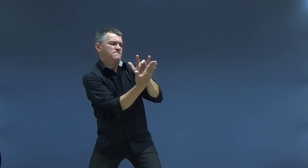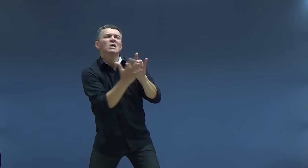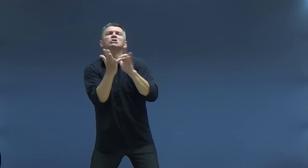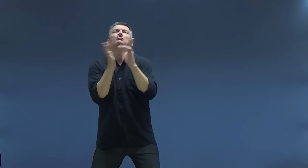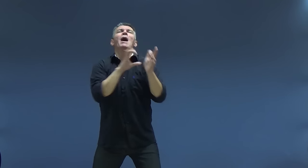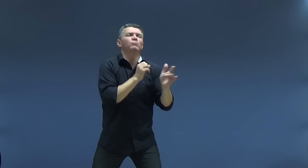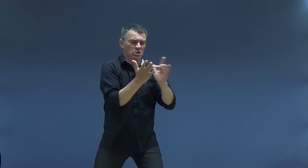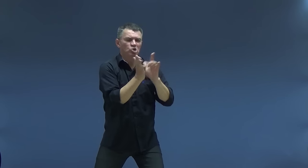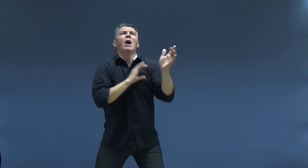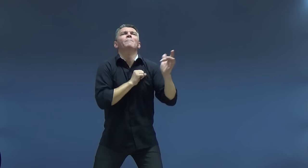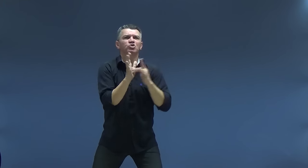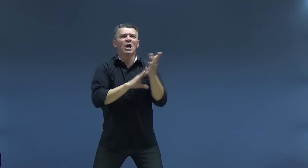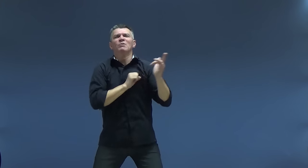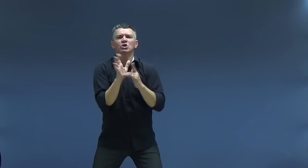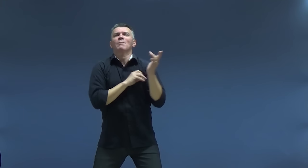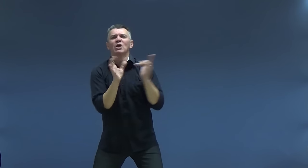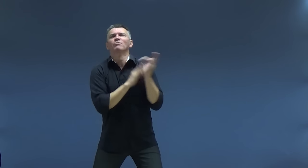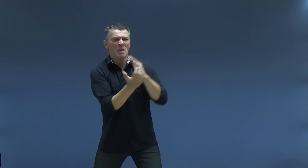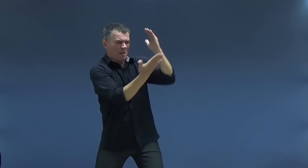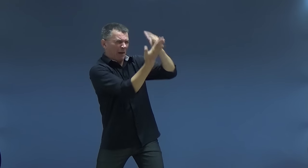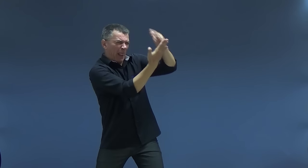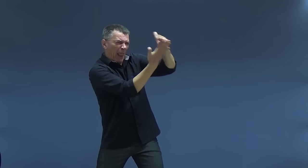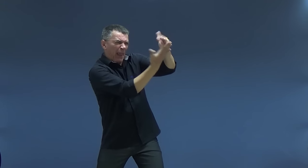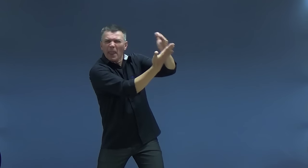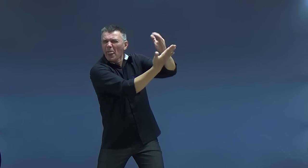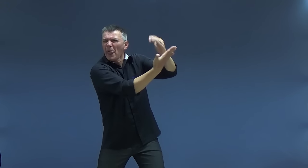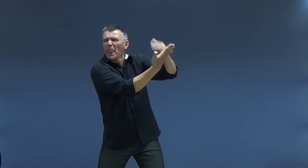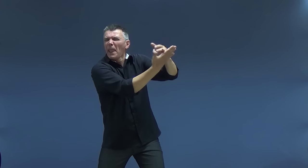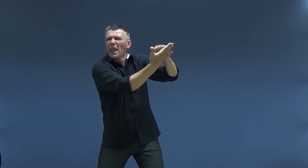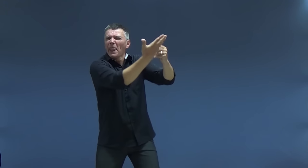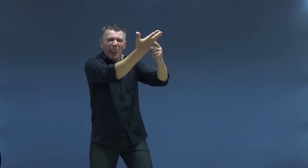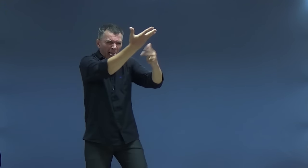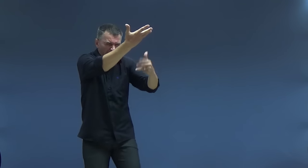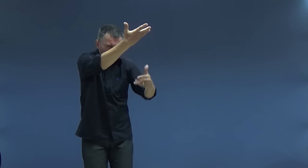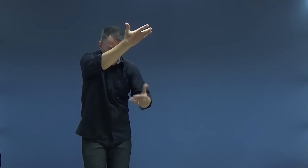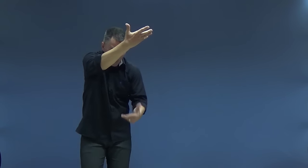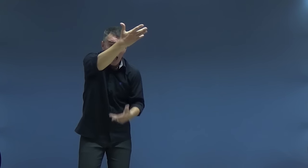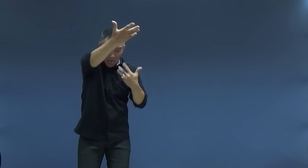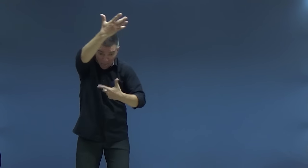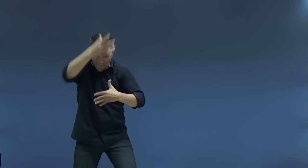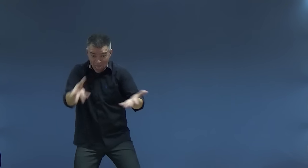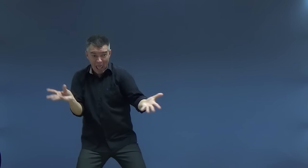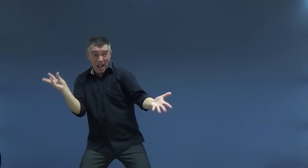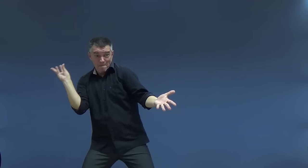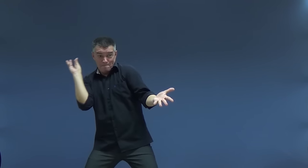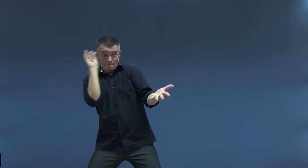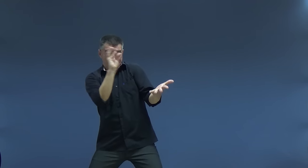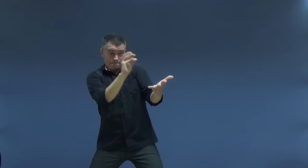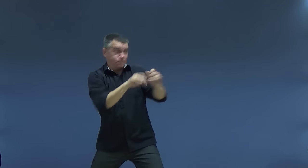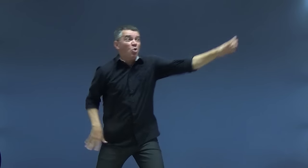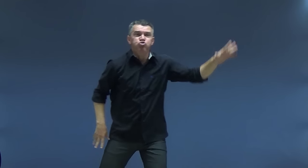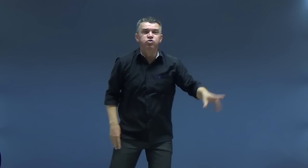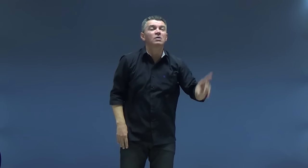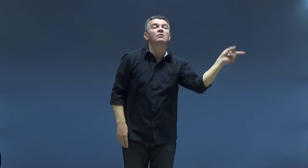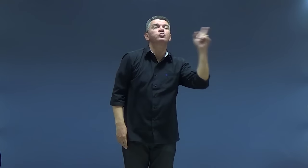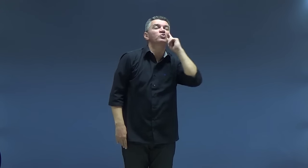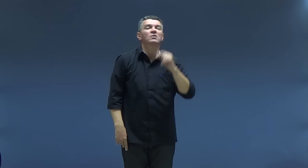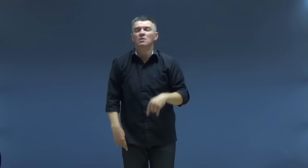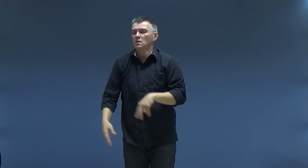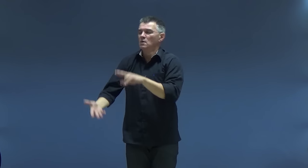te chamo, Jesus ama você, Jesus ama você. Um monte de vezes escrevi assim, nossa, fiz um textão no WhatsApp, coloquei e mandei. O